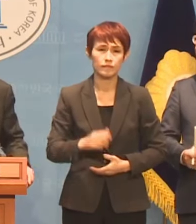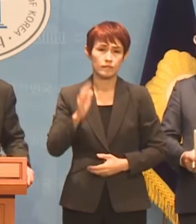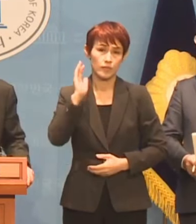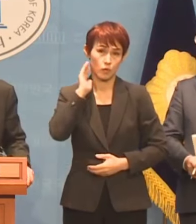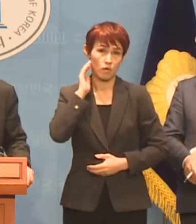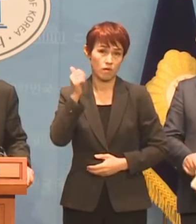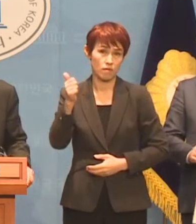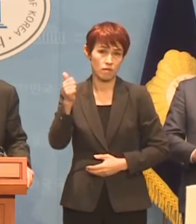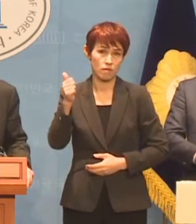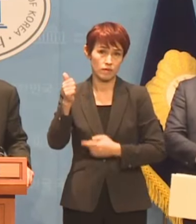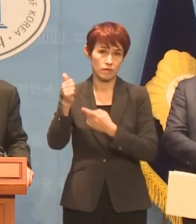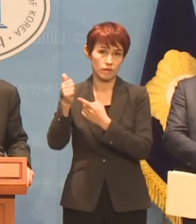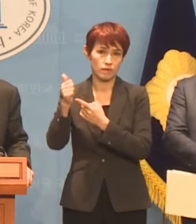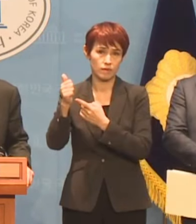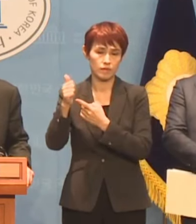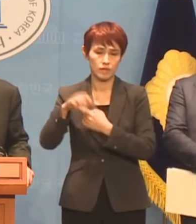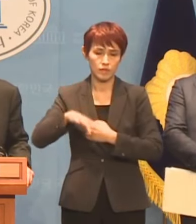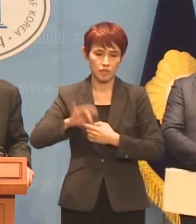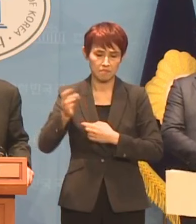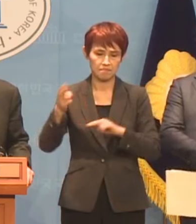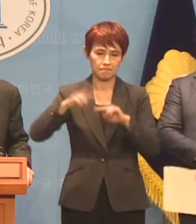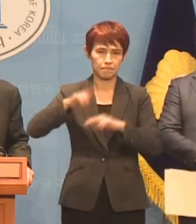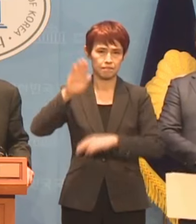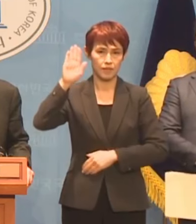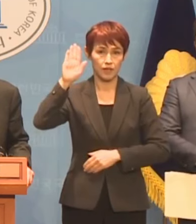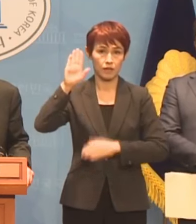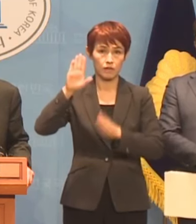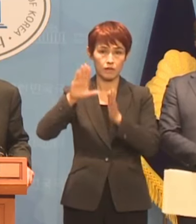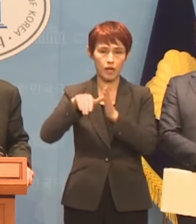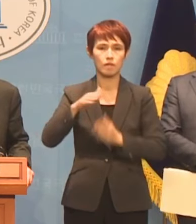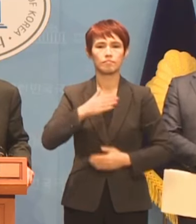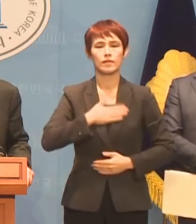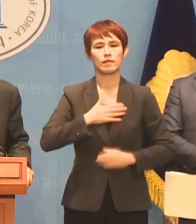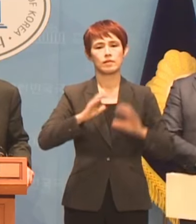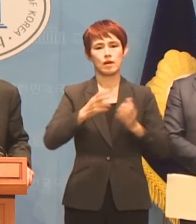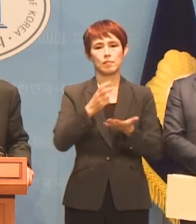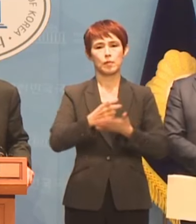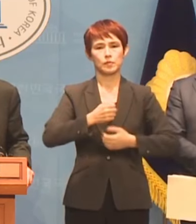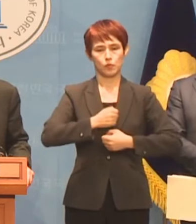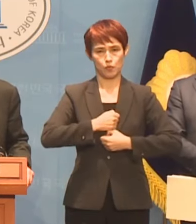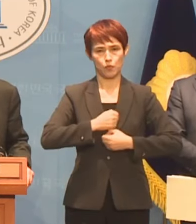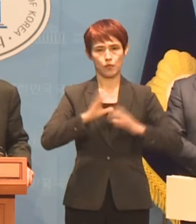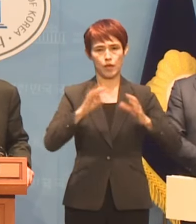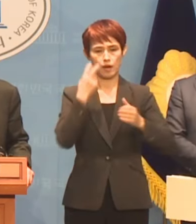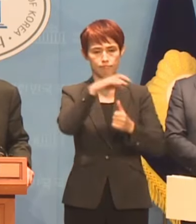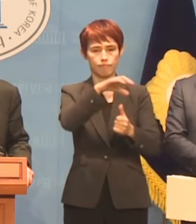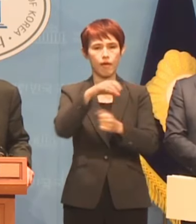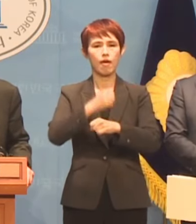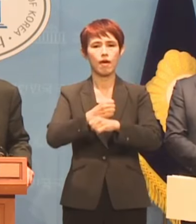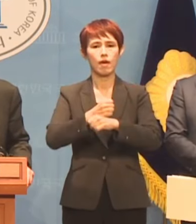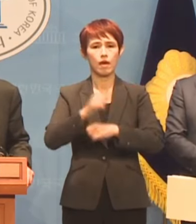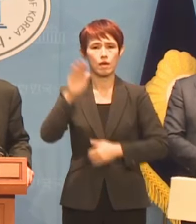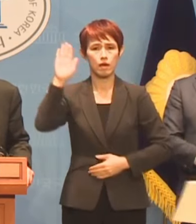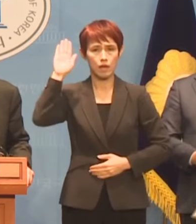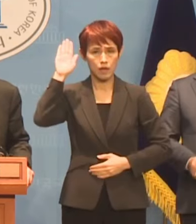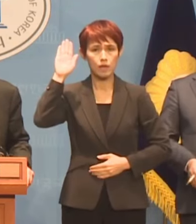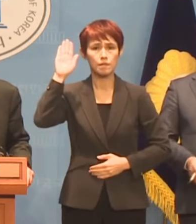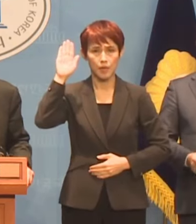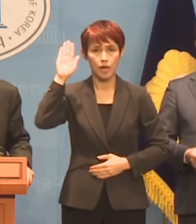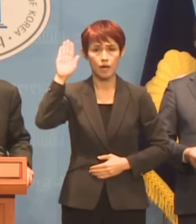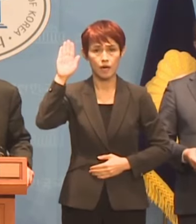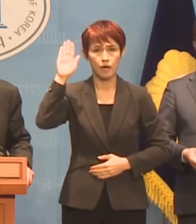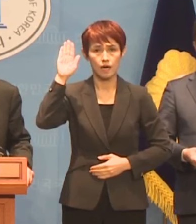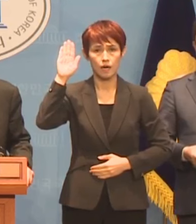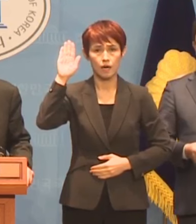대통령은 취임 선서에서 나는 헌법을 준수하고 국가를 보위하며 라고 취임 선서를